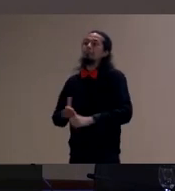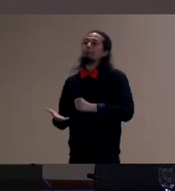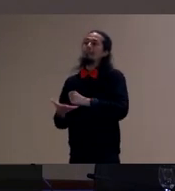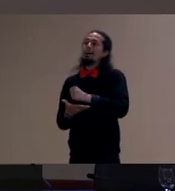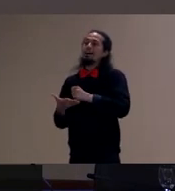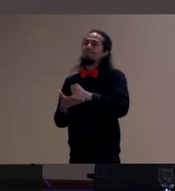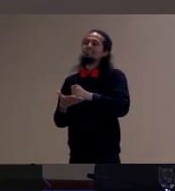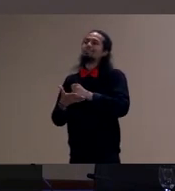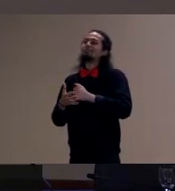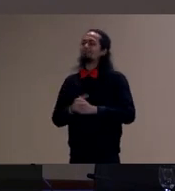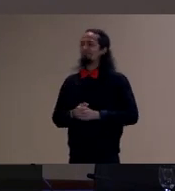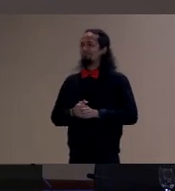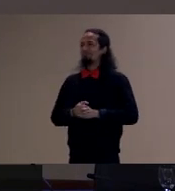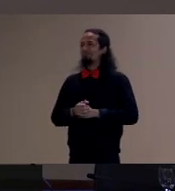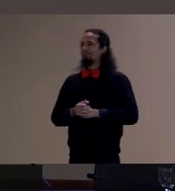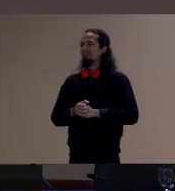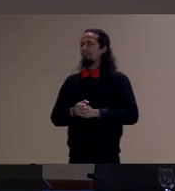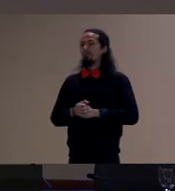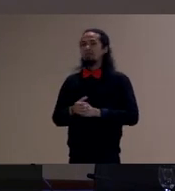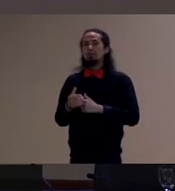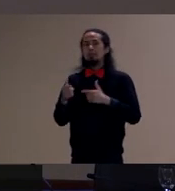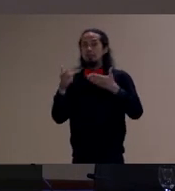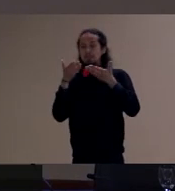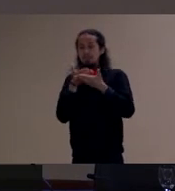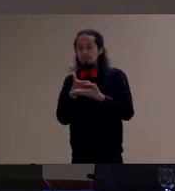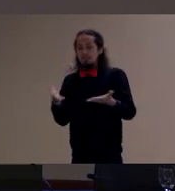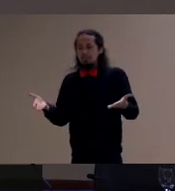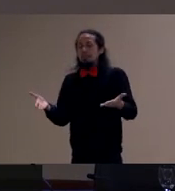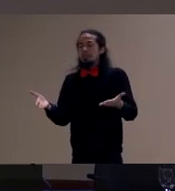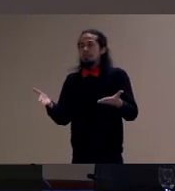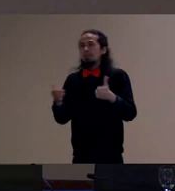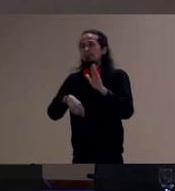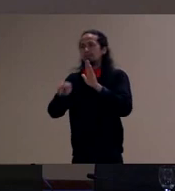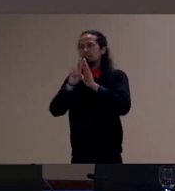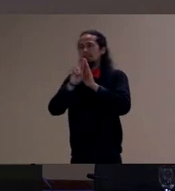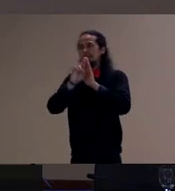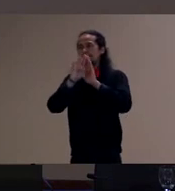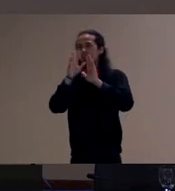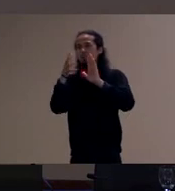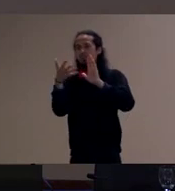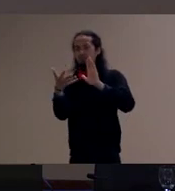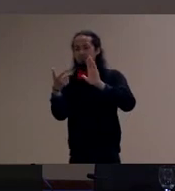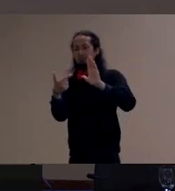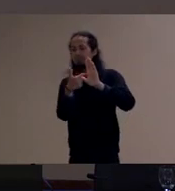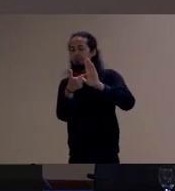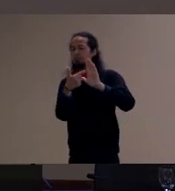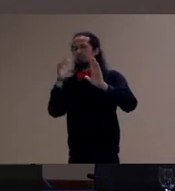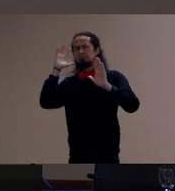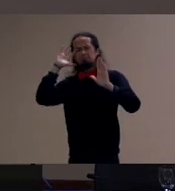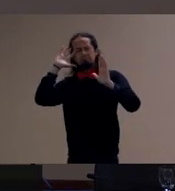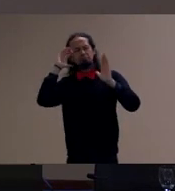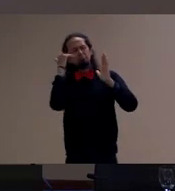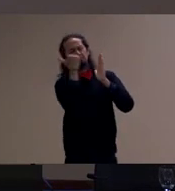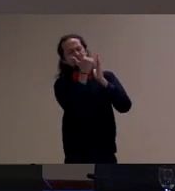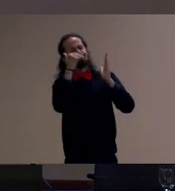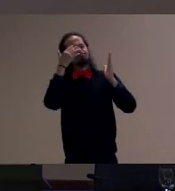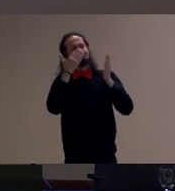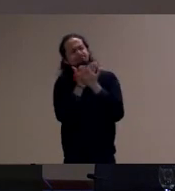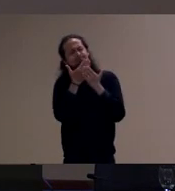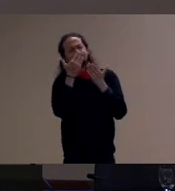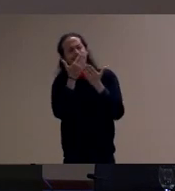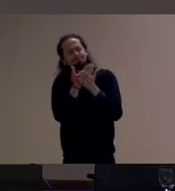nos debruçando sobre essa resolução que pensamos as estratégias de implementação